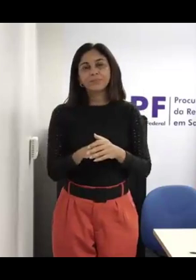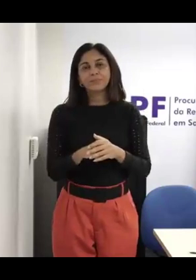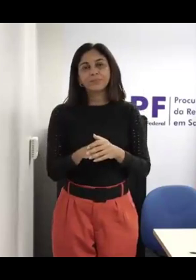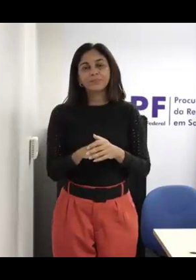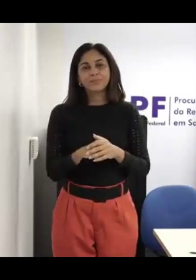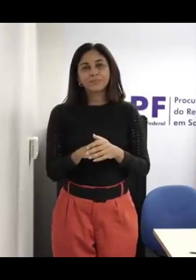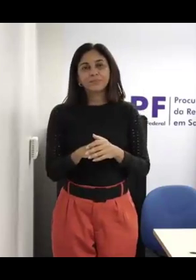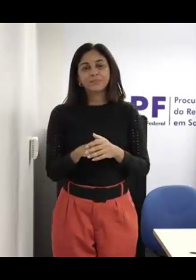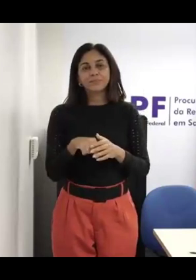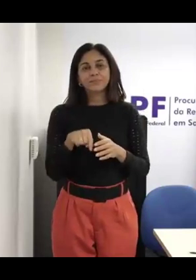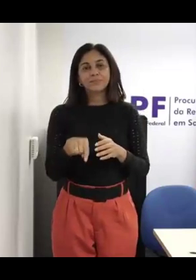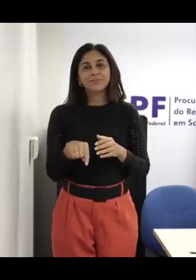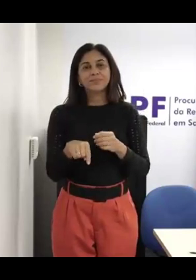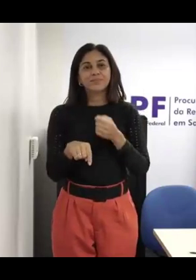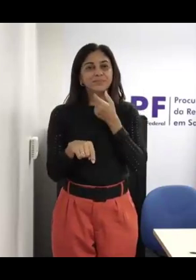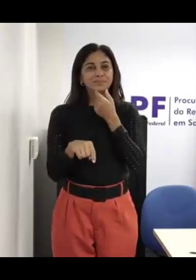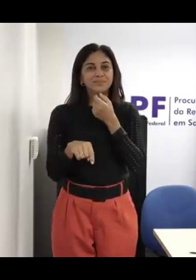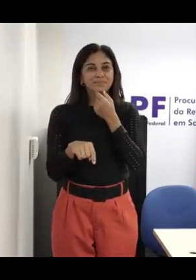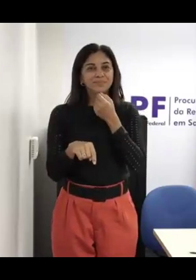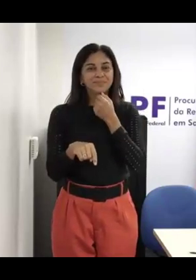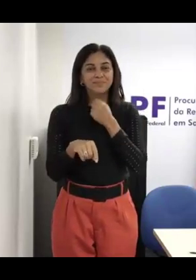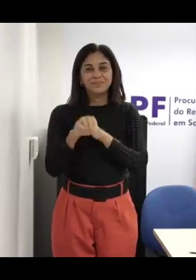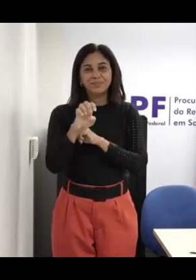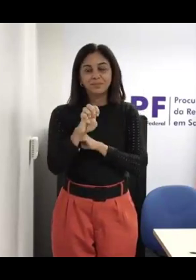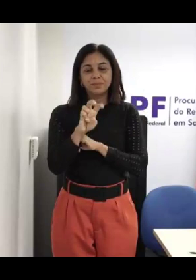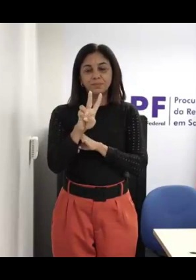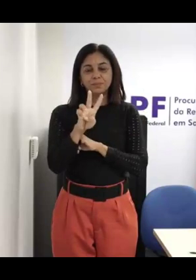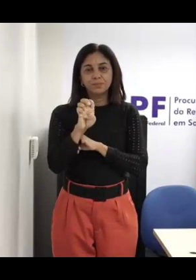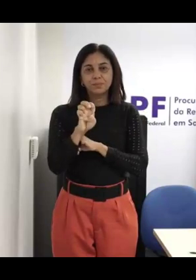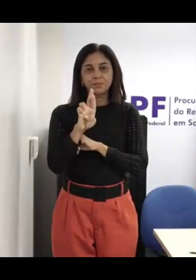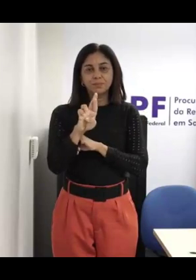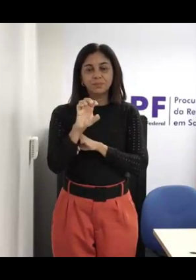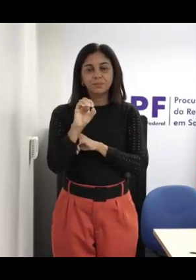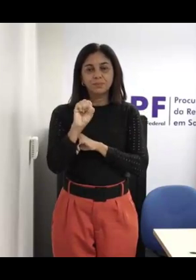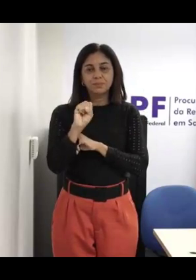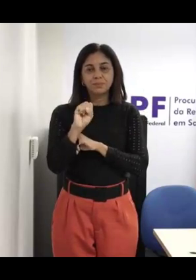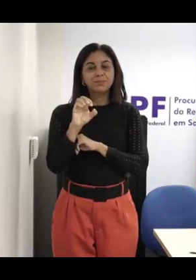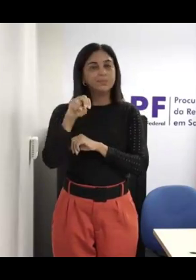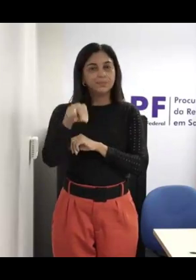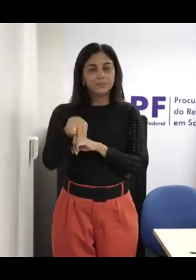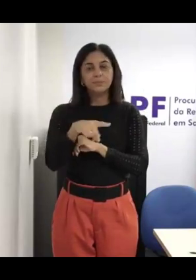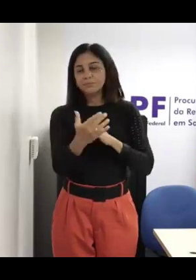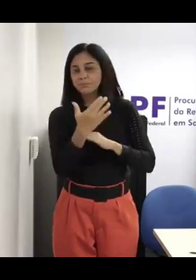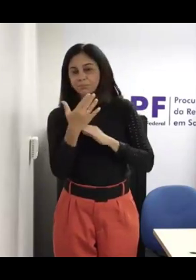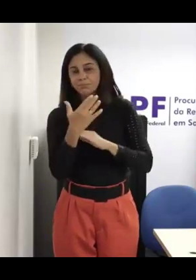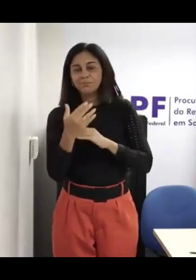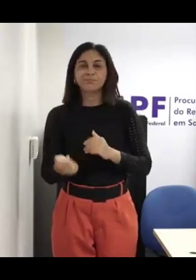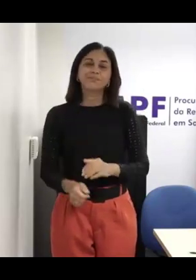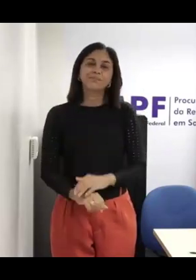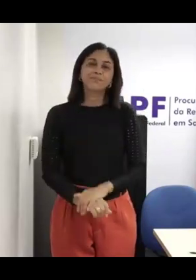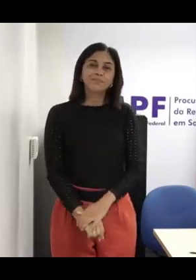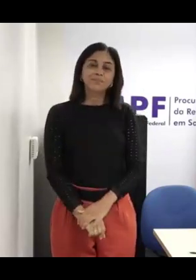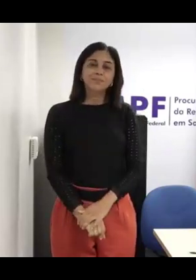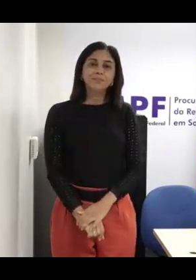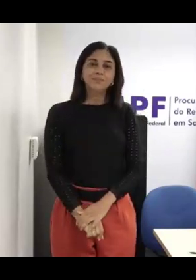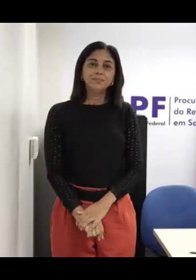aniversário dele mas como é muito trabalho no Ministério Público Federal no aniversário ele não ganha folga ele ganha mais trabalho eh